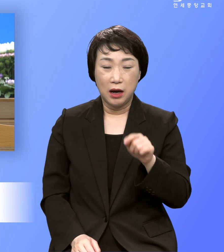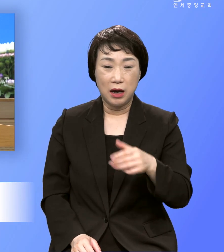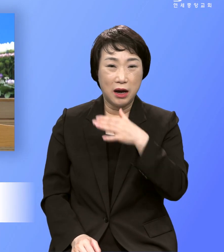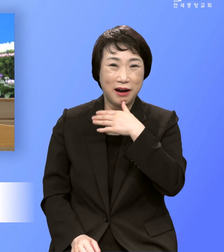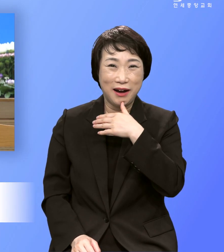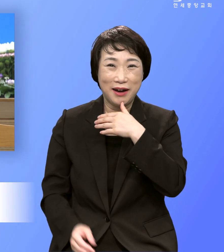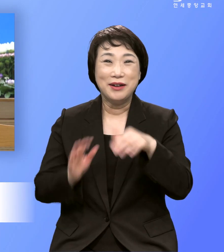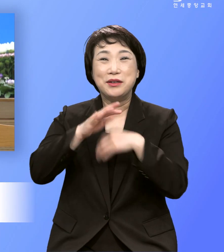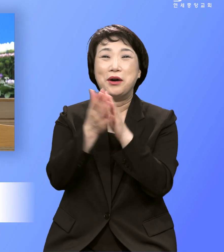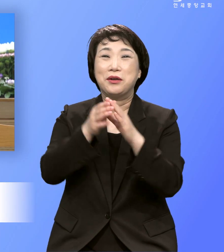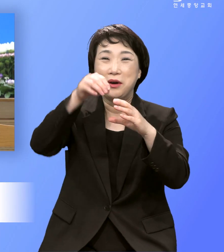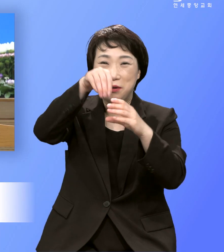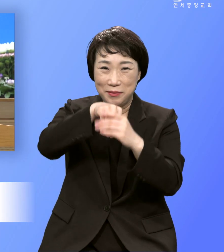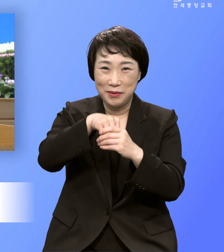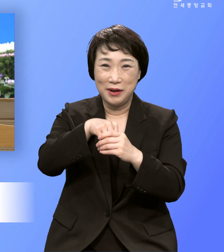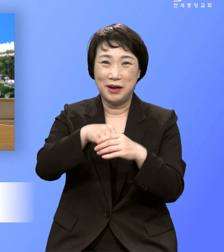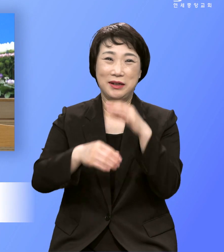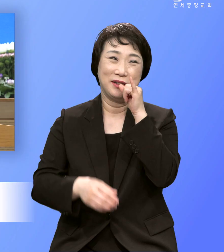있더라.